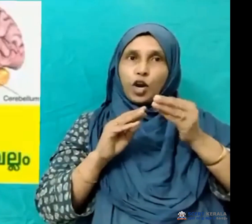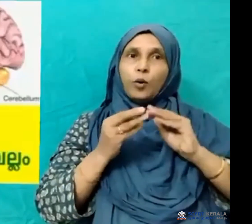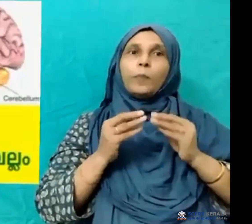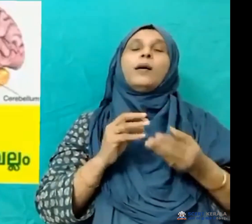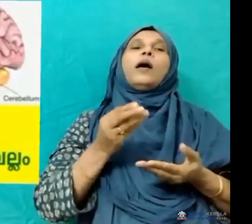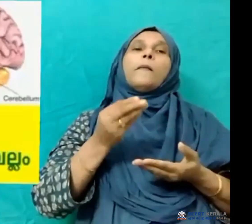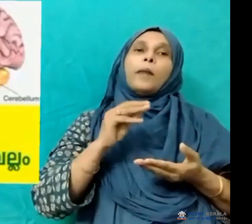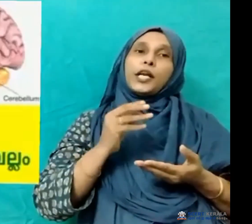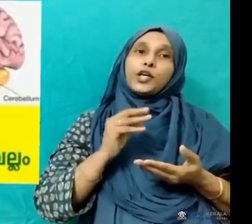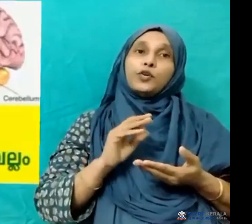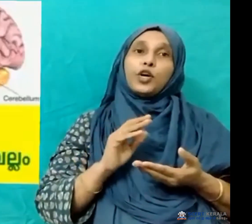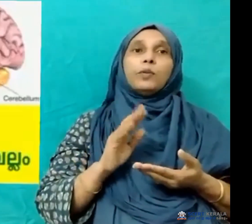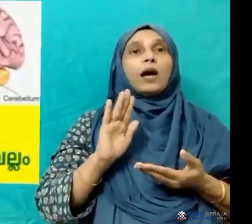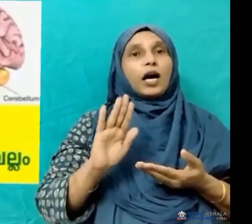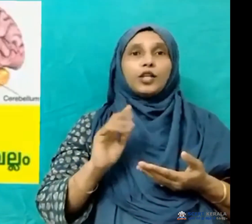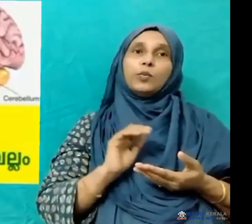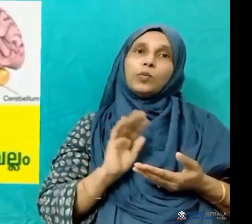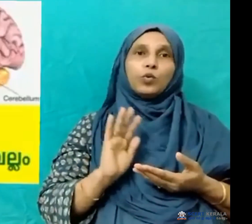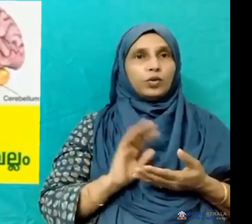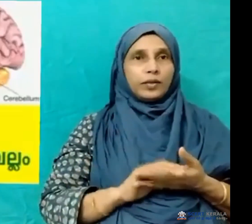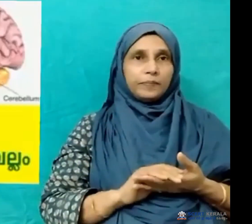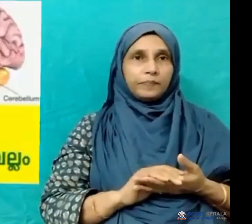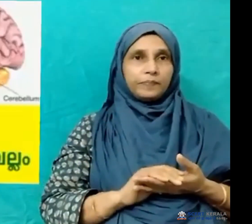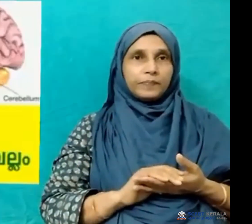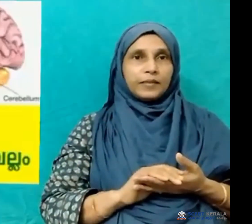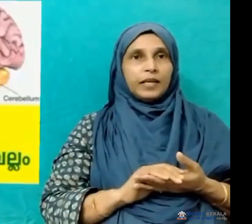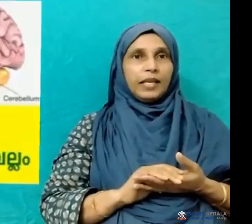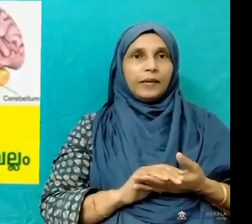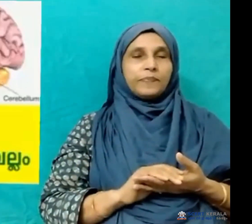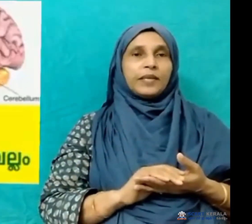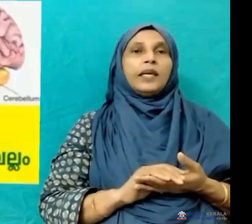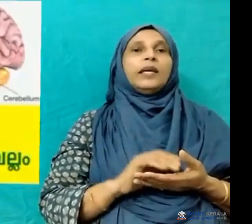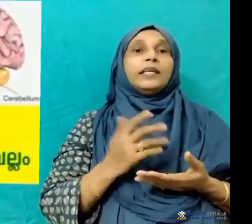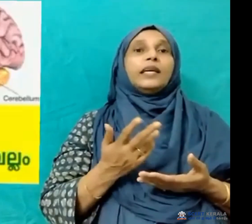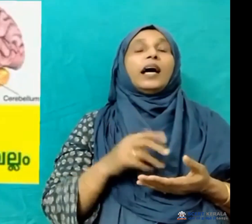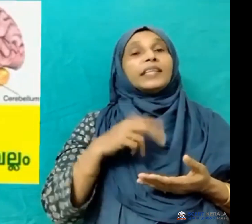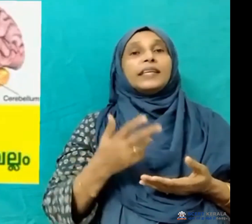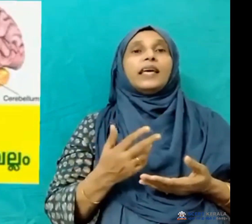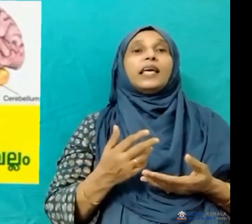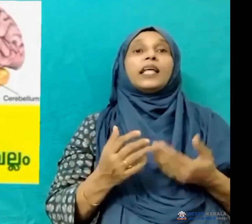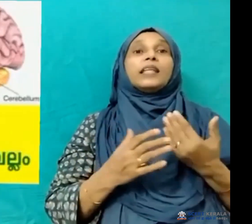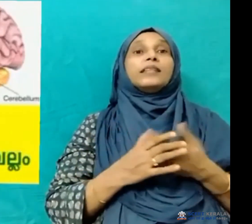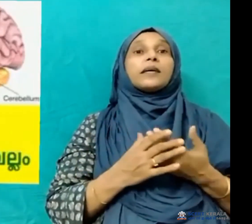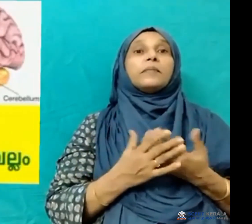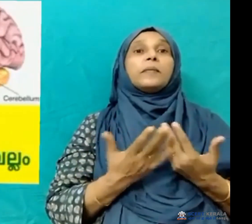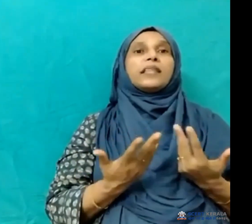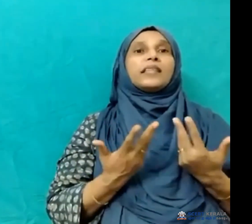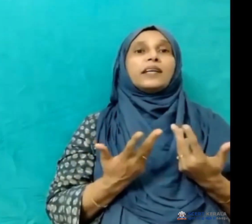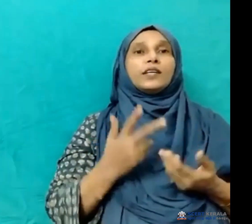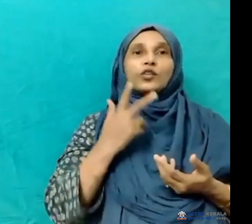ചുളിവുകളും മടക്കുകളും അതിലും ഉണ്ട് അല്ലേ. ഇനി അതിന്റെ ധർമ്മം എന്താണ്